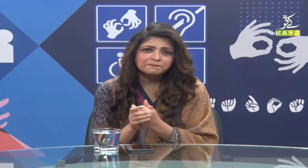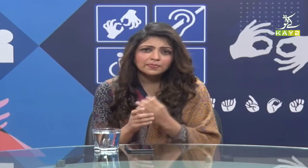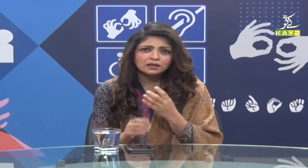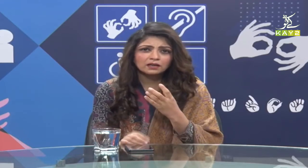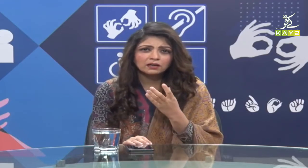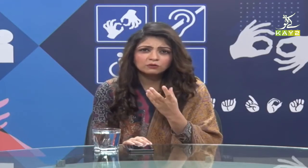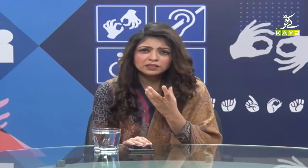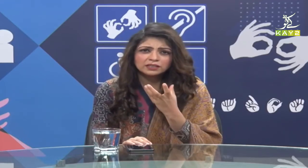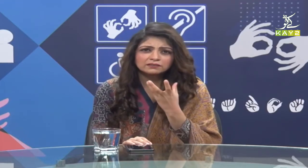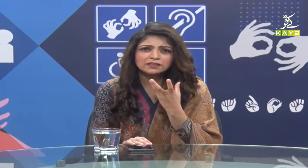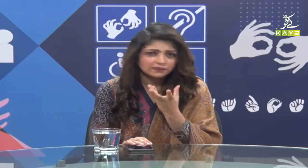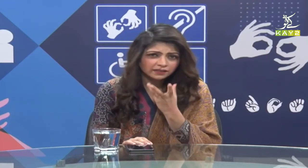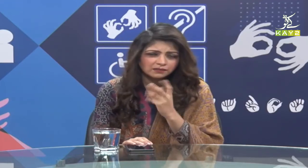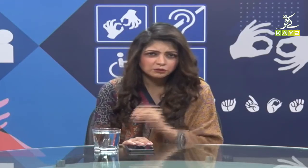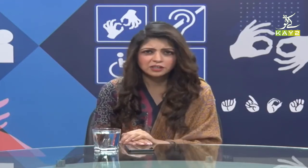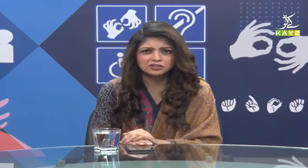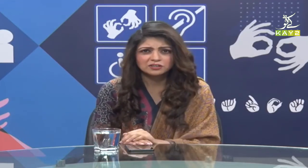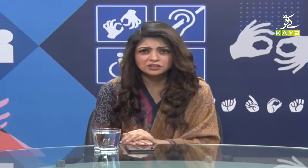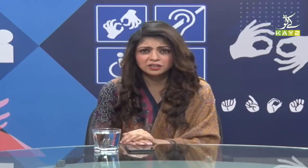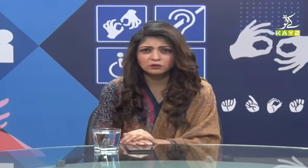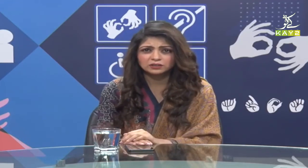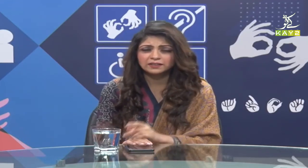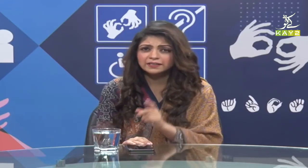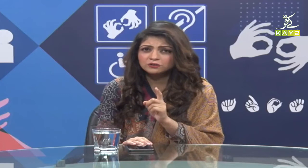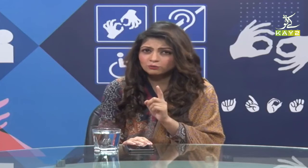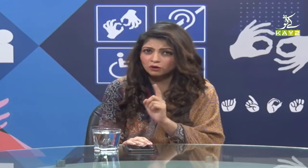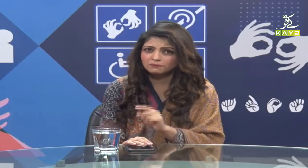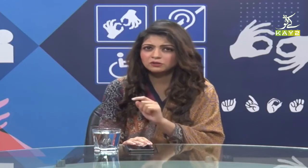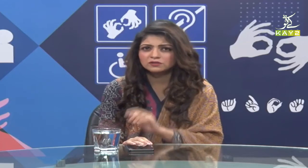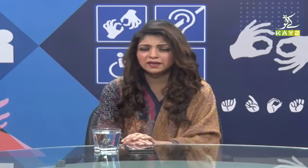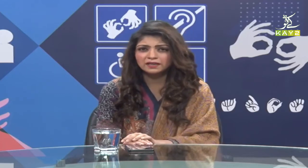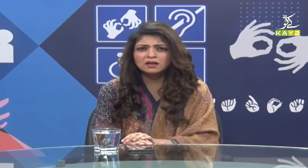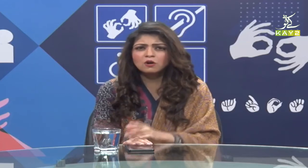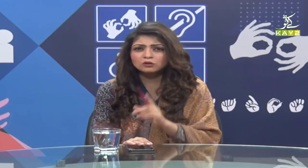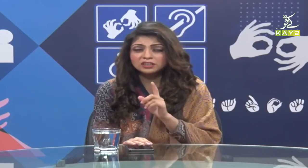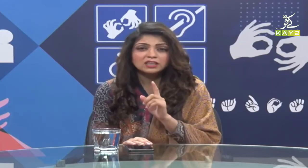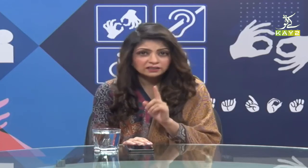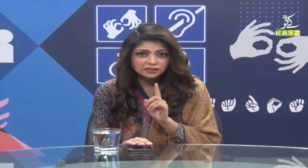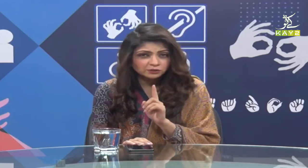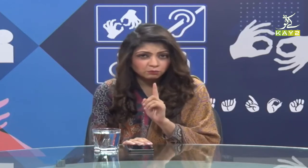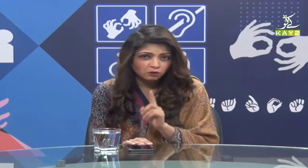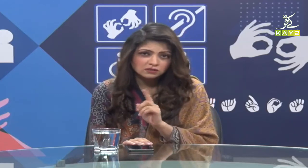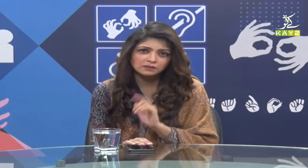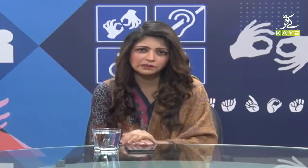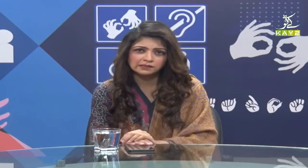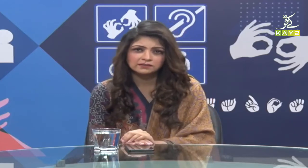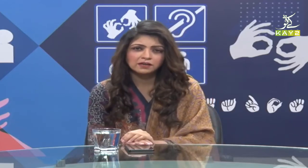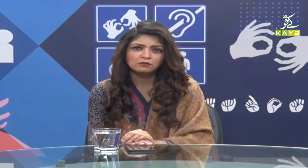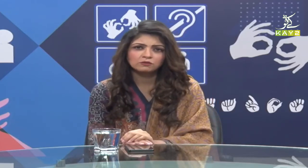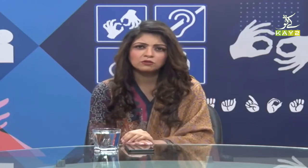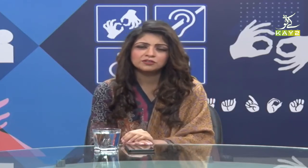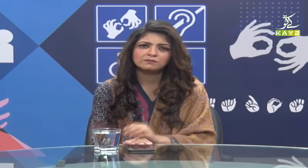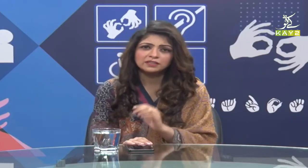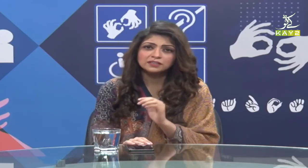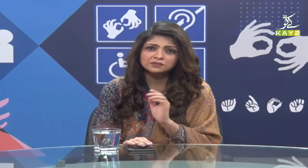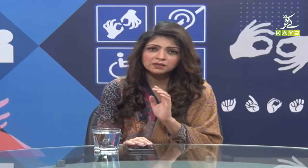भाई उनकी इतनी रिटन कम्युनिकेशन अच्छी नहीं होती, लेकिन जो मोहम्मद हुसैन है उनकी इंग्लिश बहुत ज़बरदस्त है। और